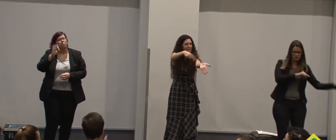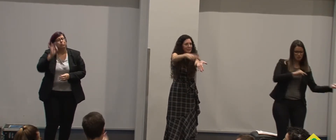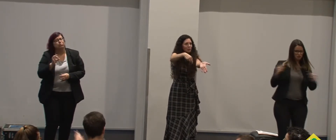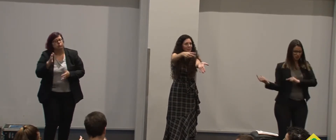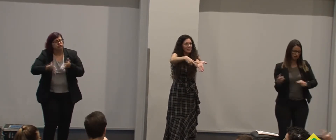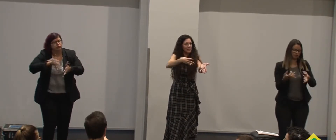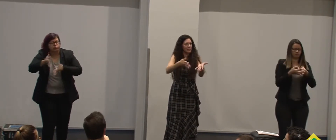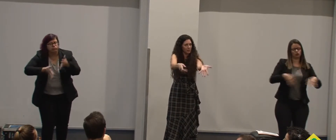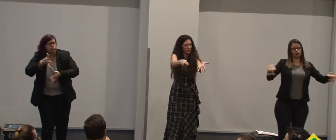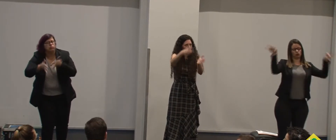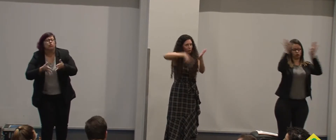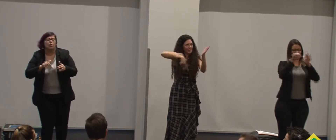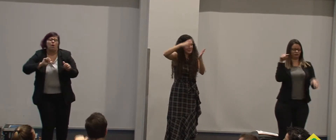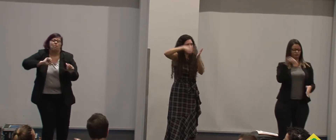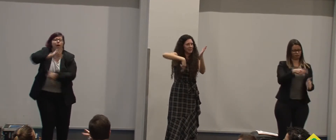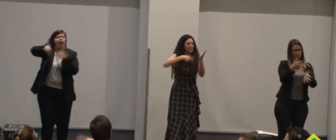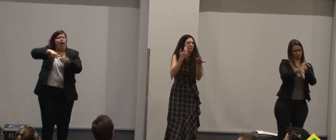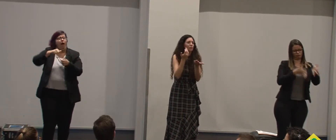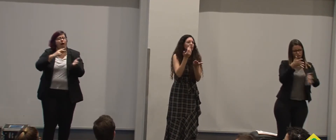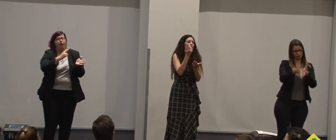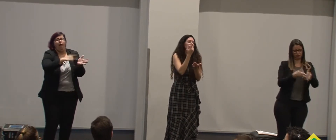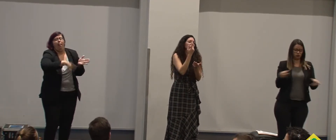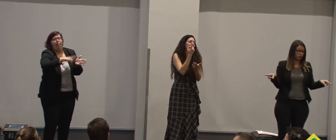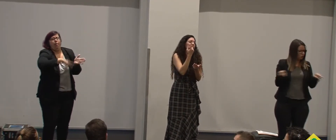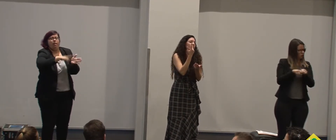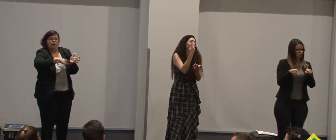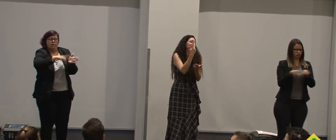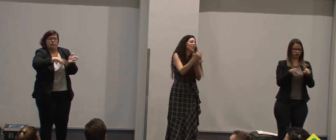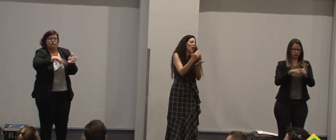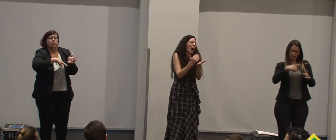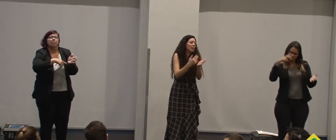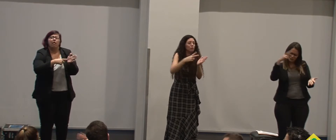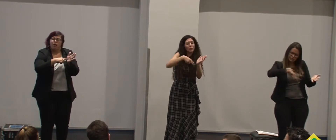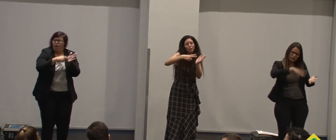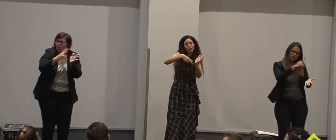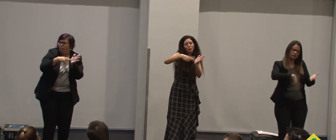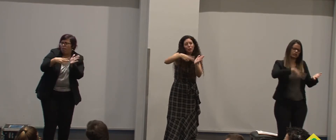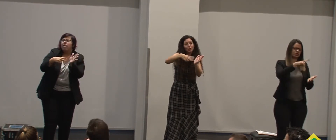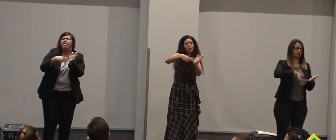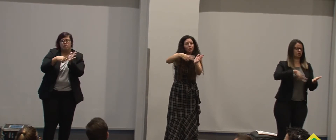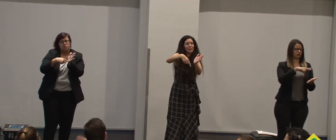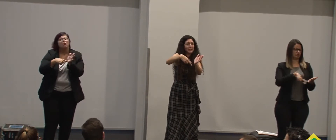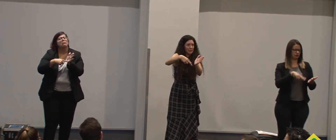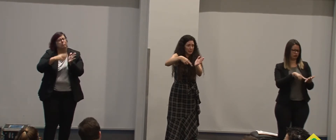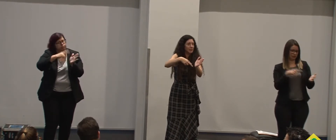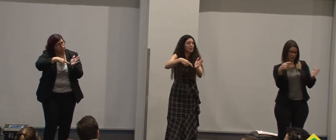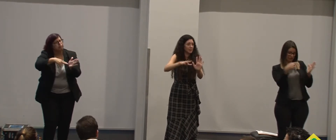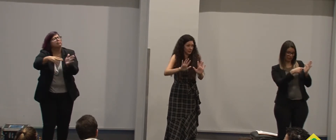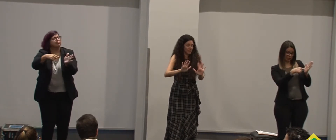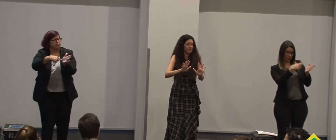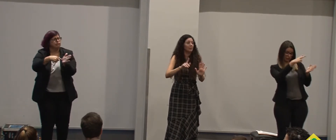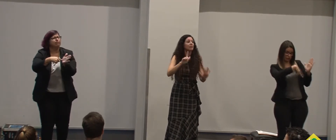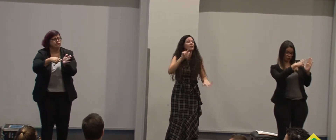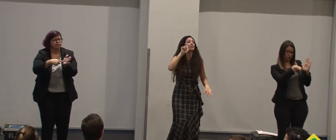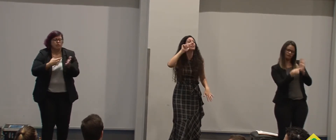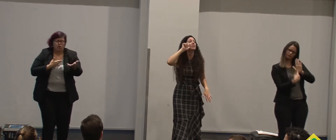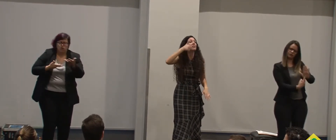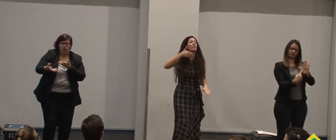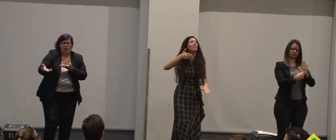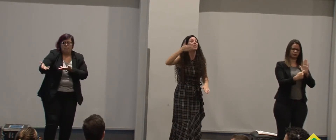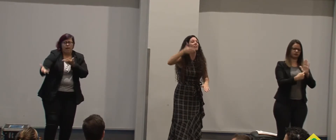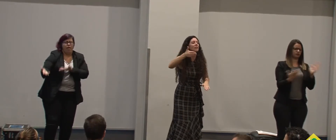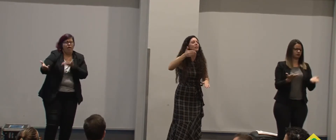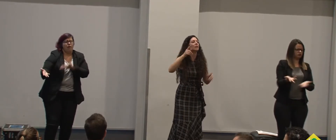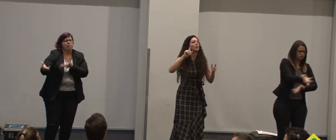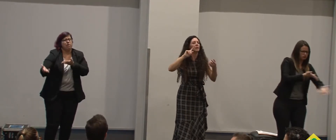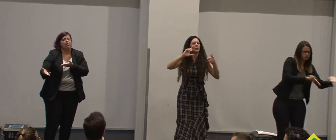exemplo, em língua de sinais, a gente trabalha uma porcentagem, só que depois disso a gente vai trabalhar uma questão de escrita super importante